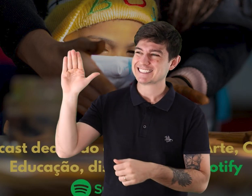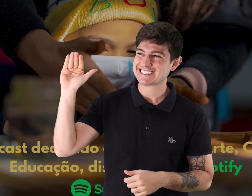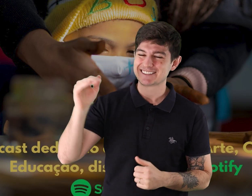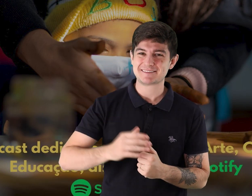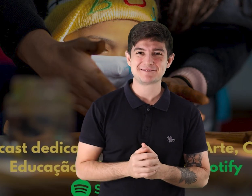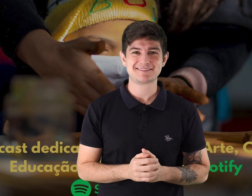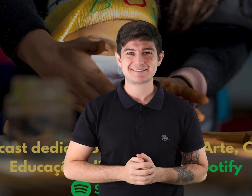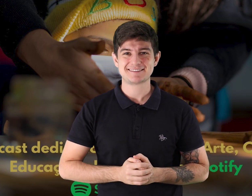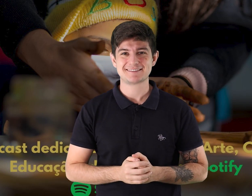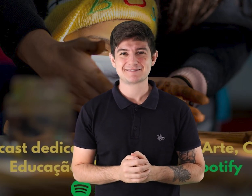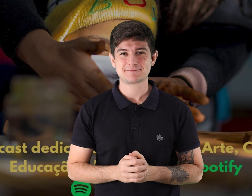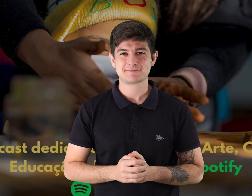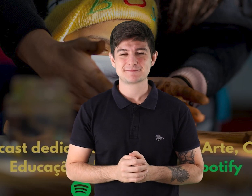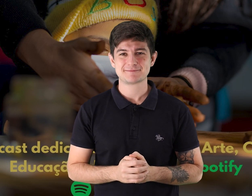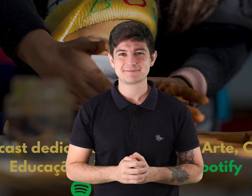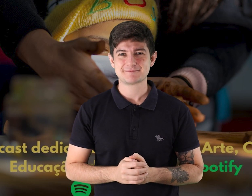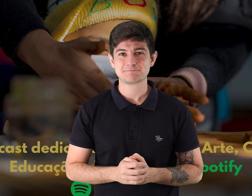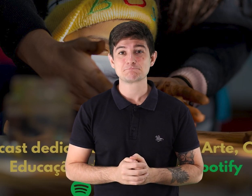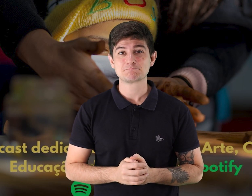Um abraço. Tchau.